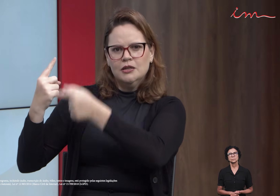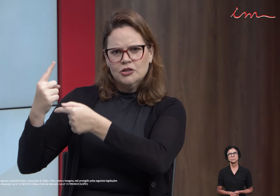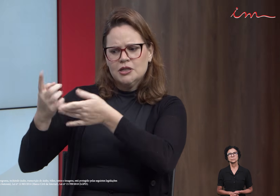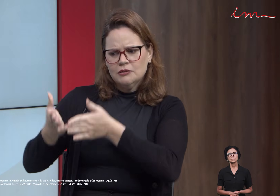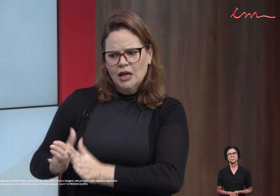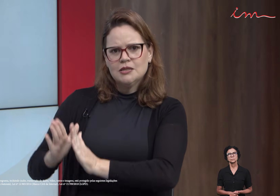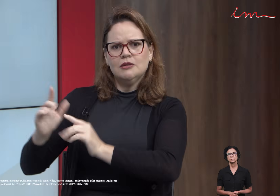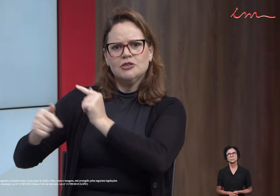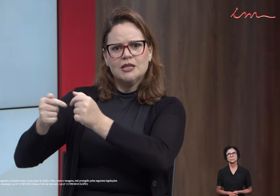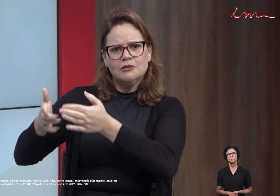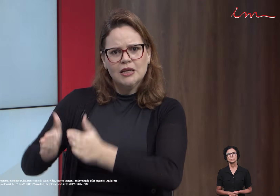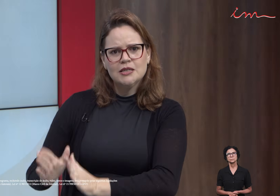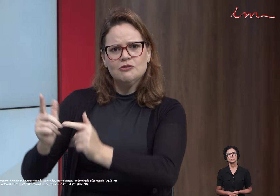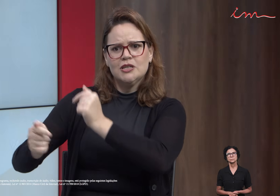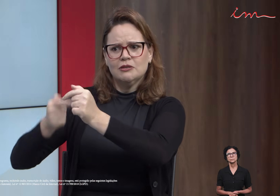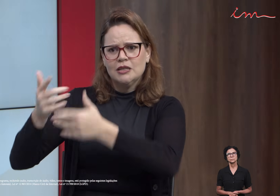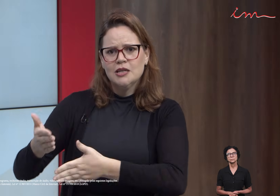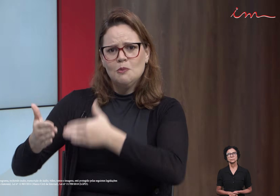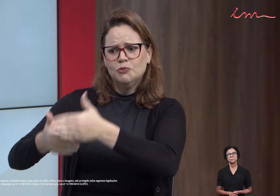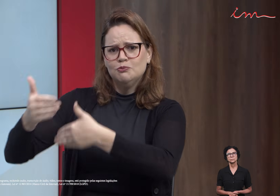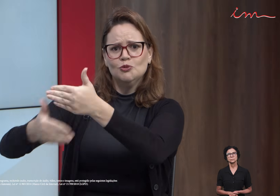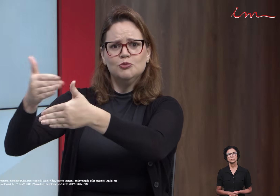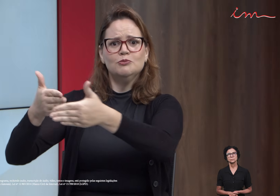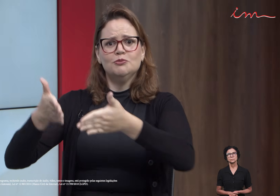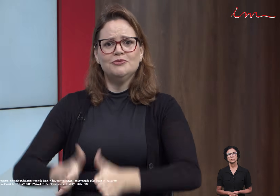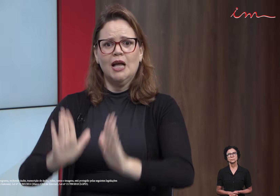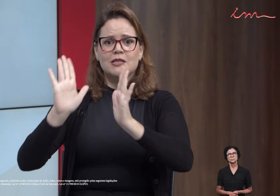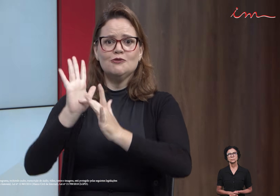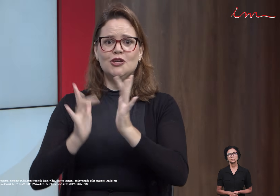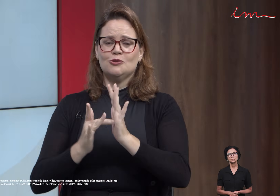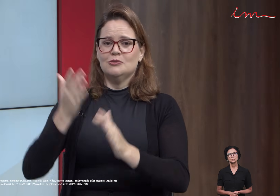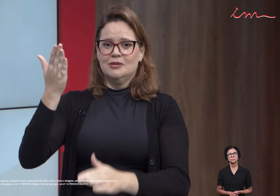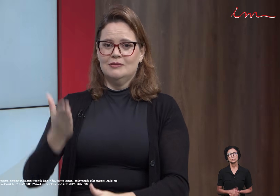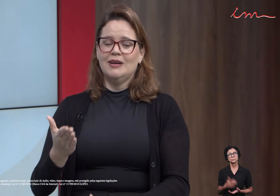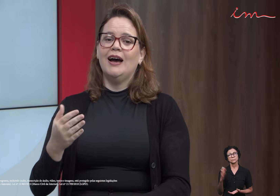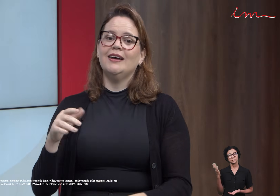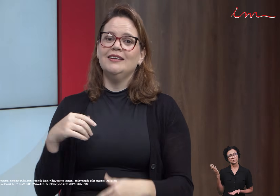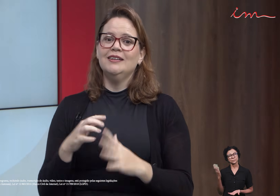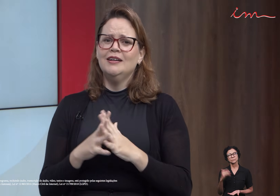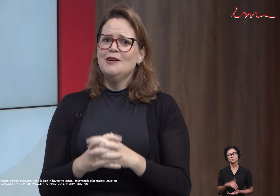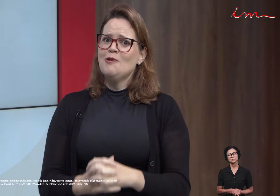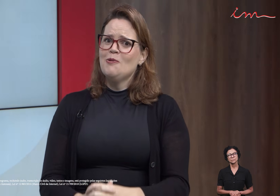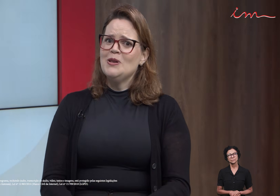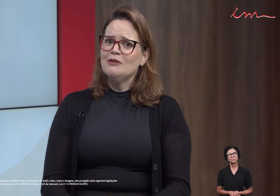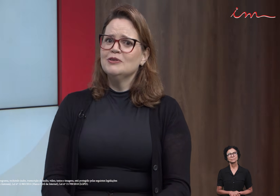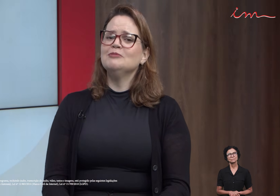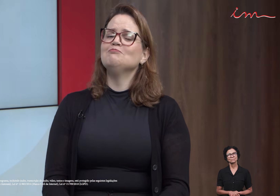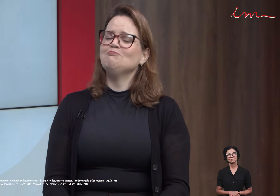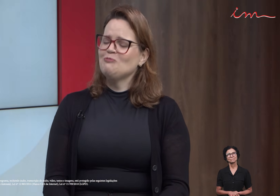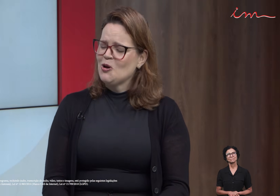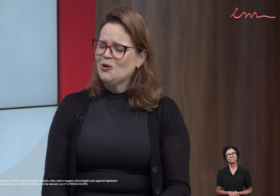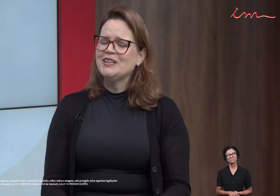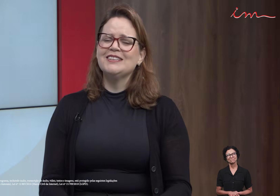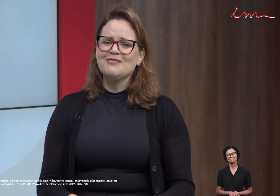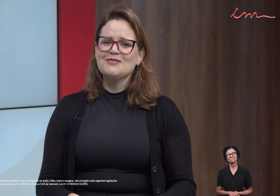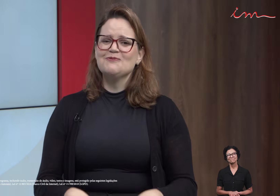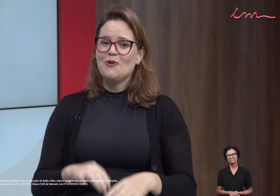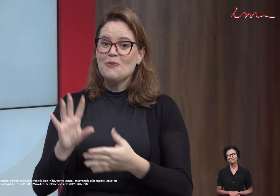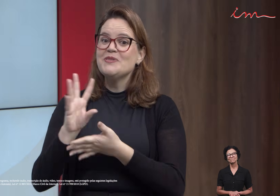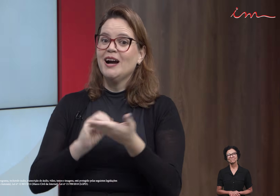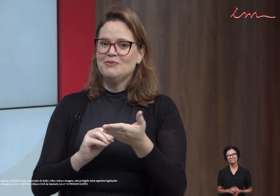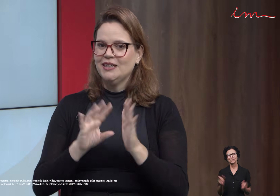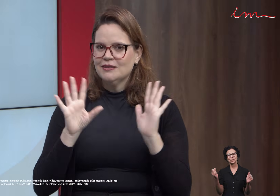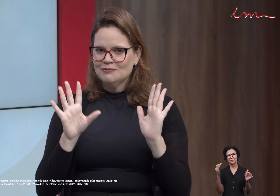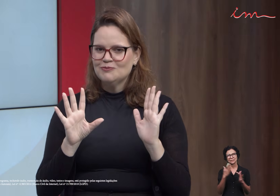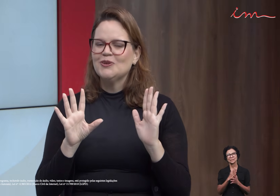daqui, geração nasceu, geração nasceu, pu, pu, pu, pu, nasceu Jesus. Aí eu olhei e falei, glória a Deus, não